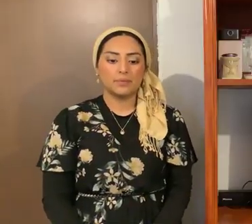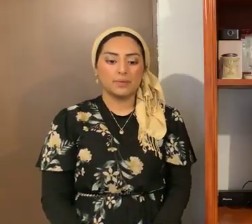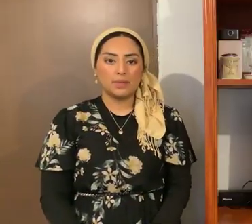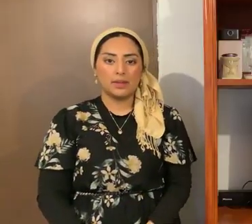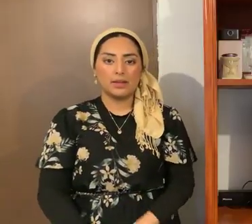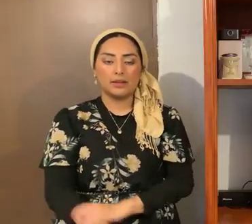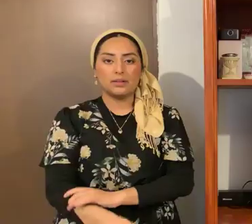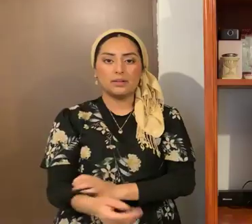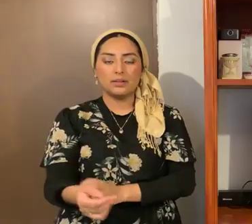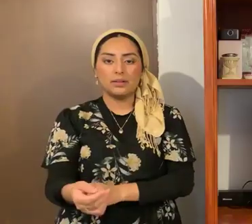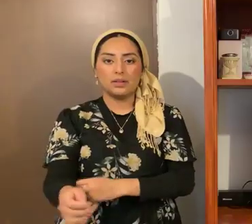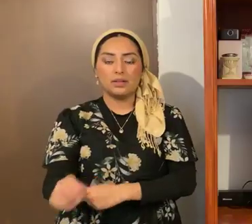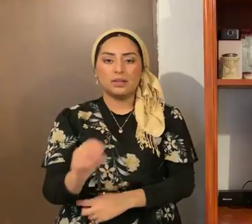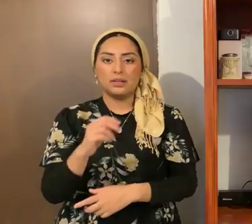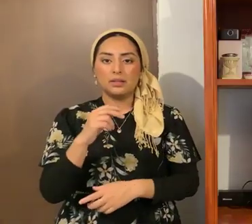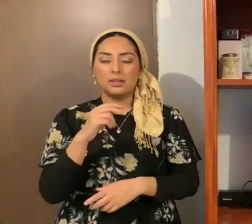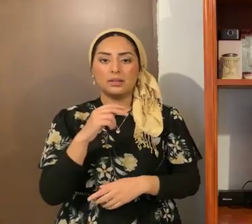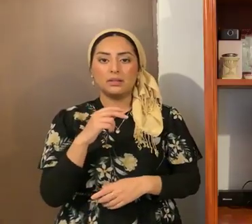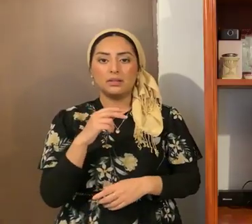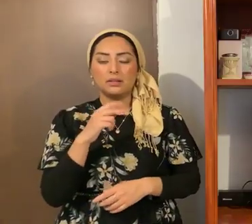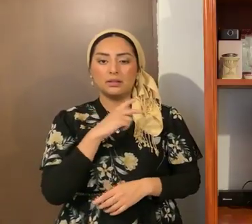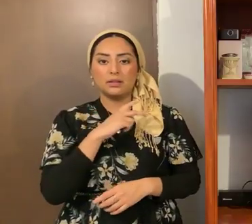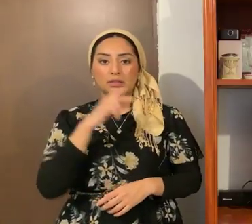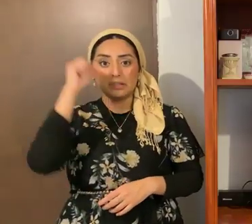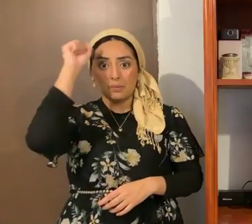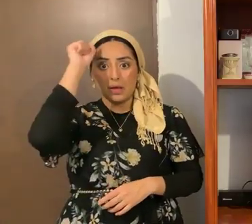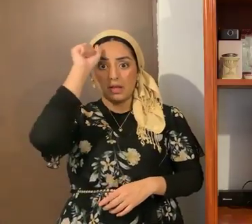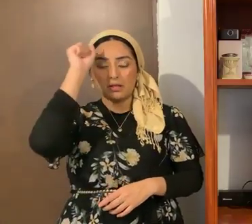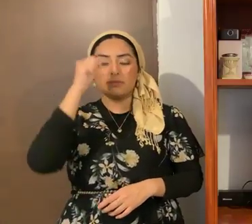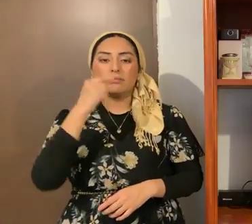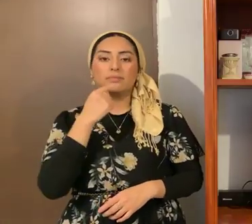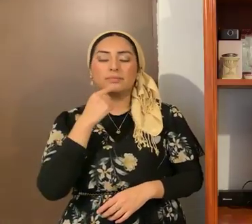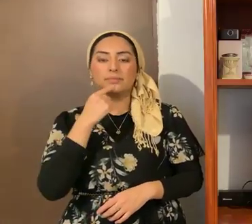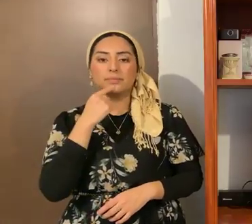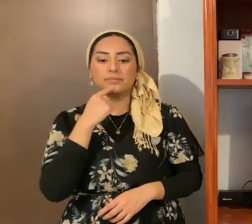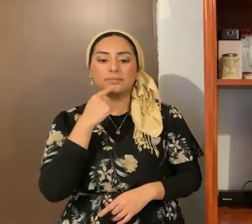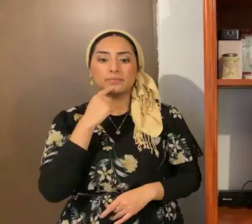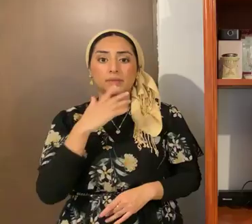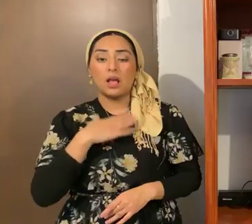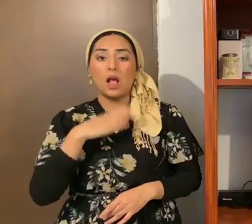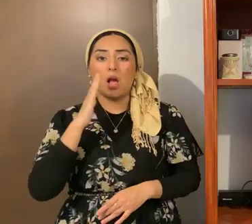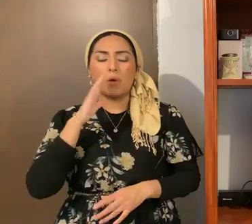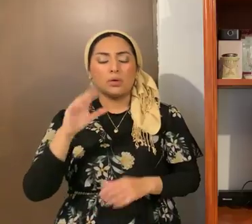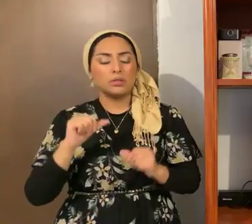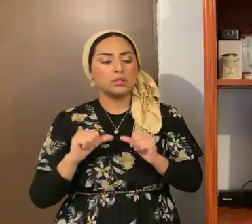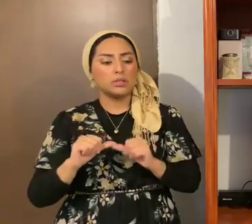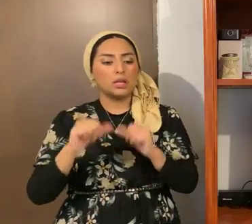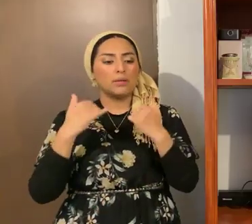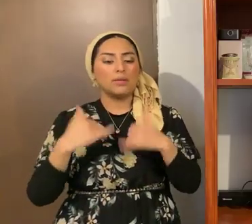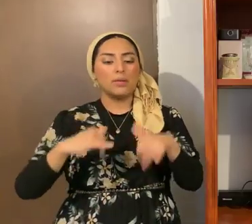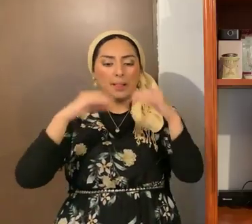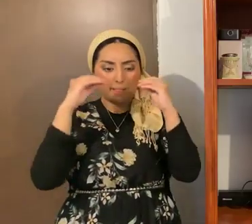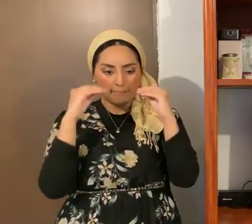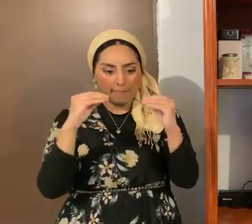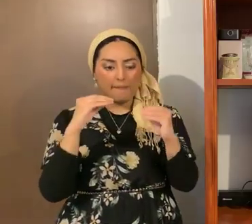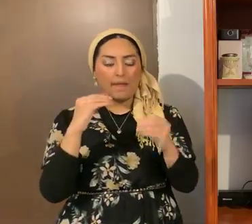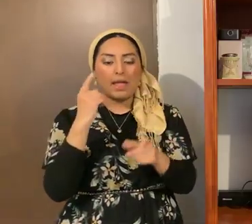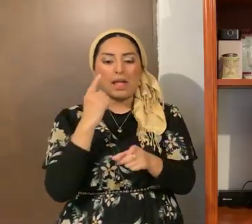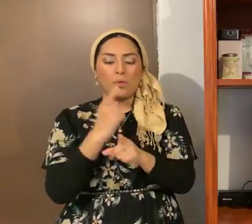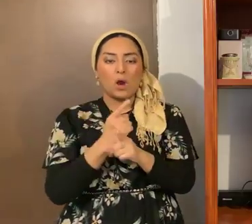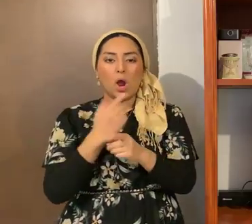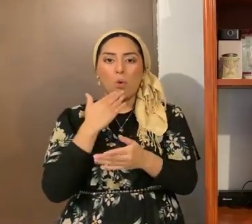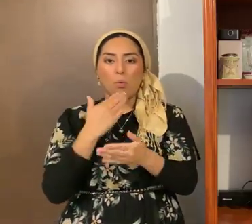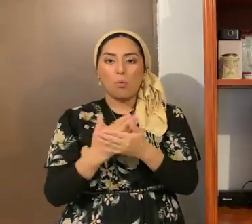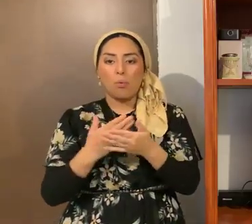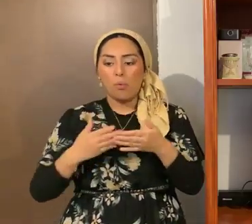pero yo como profeta, está diciendo aquí el profeta Samuel, yo los voy a seguir instruyendo en el camino bueno y recto,